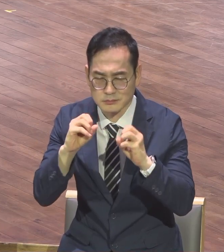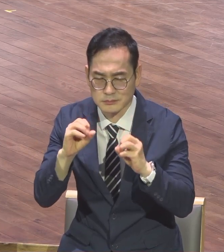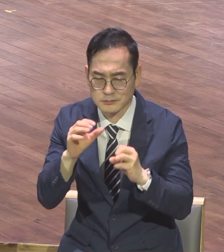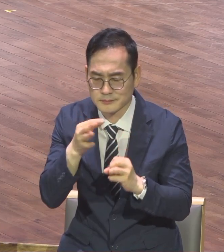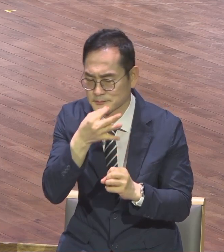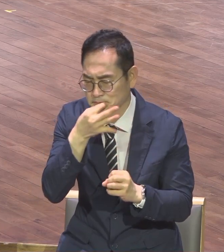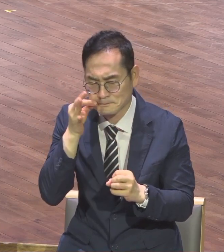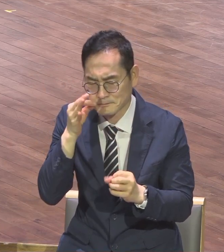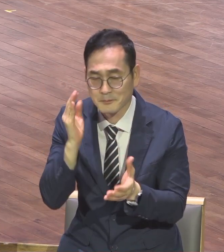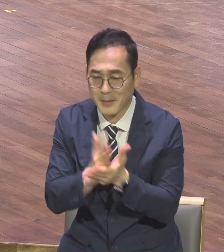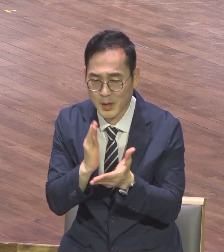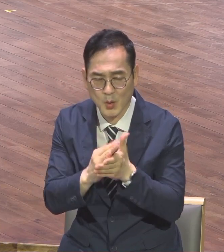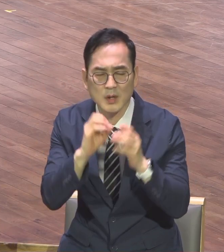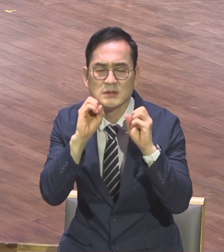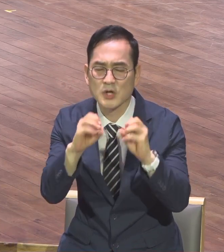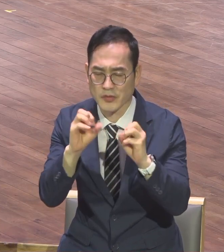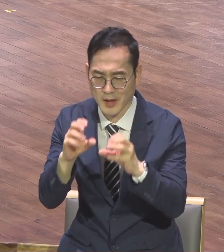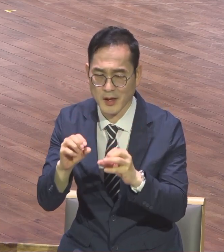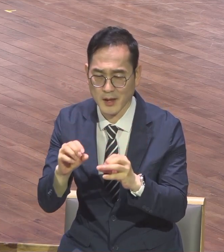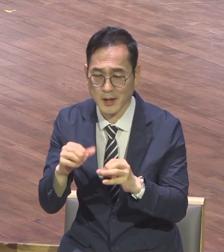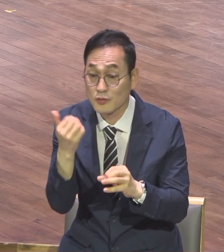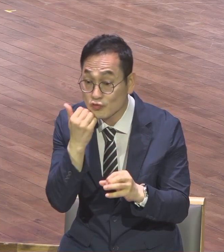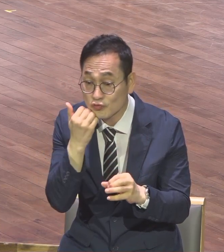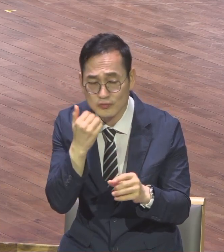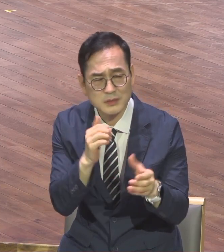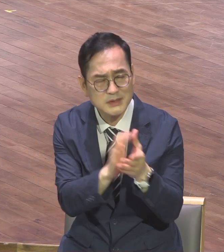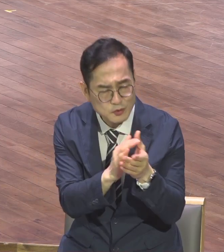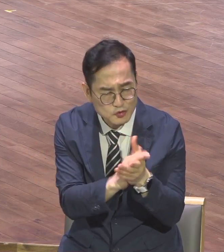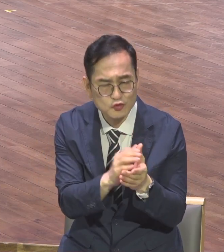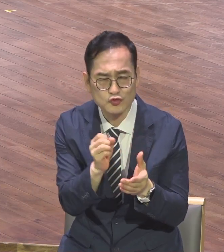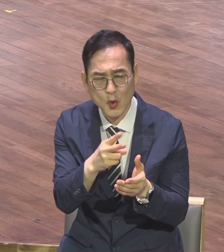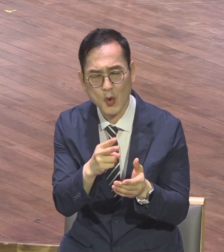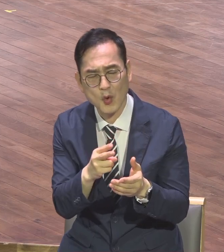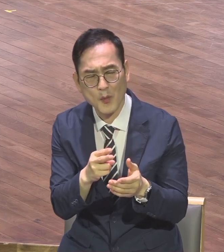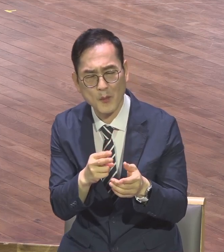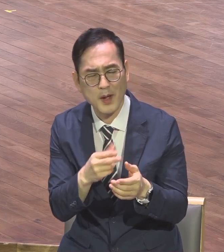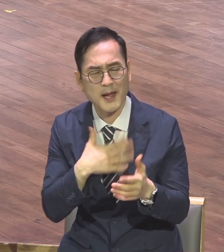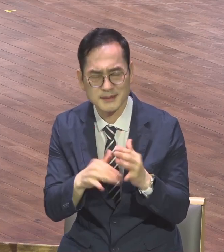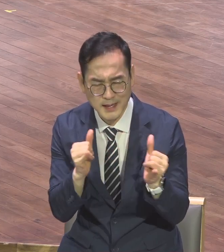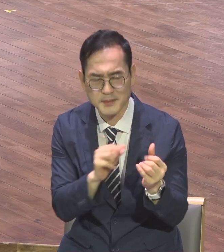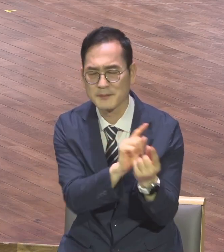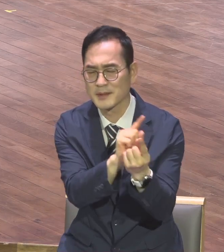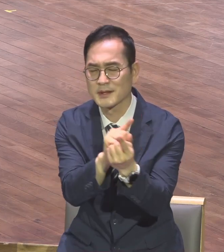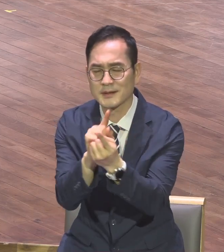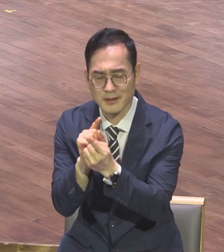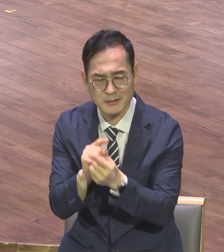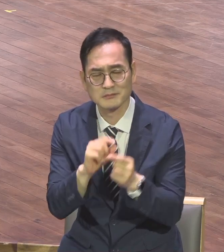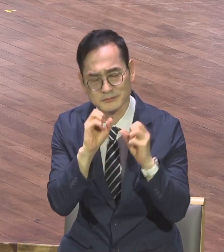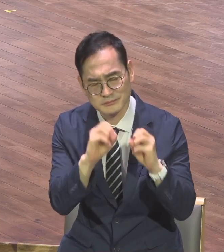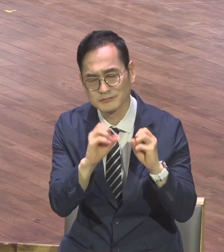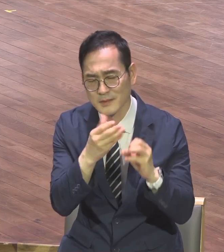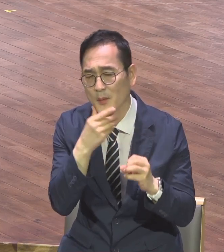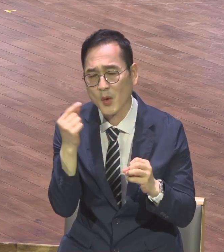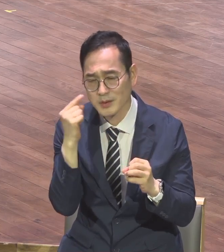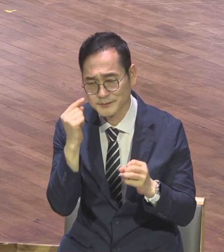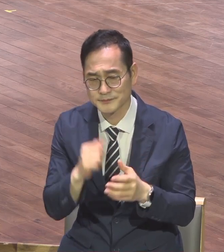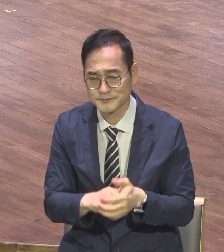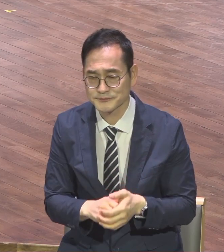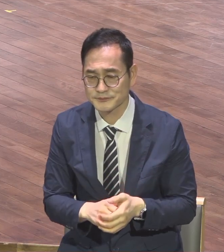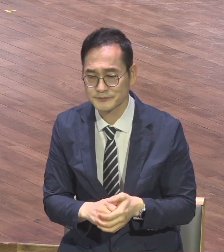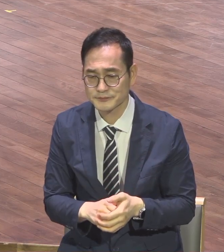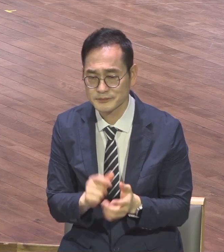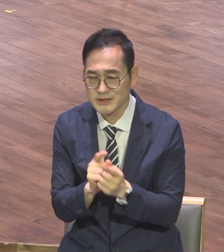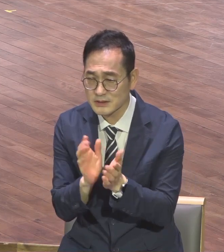누구에게? 만나는 사람에게. 억지로 뭐 문두드려 가면서 억지로 그렇게 갈 캠프도